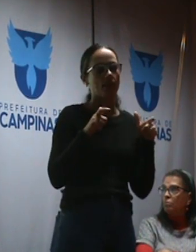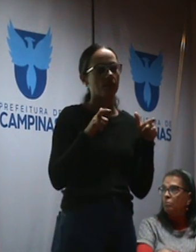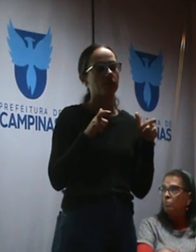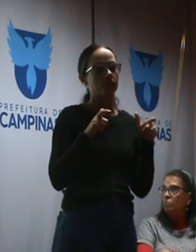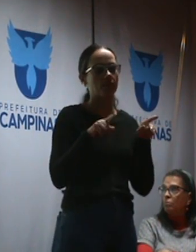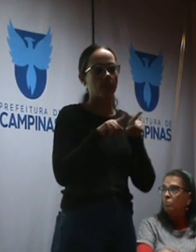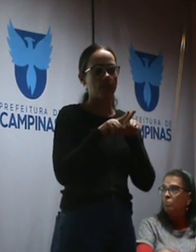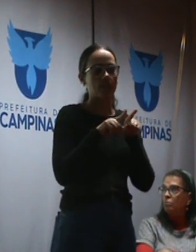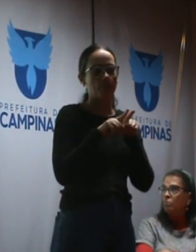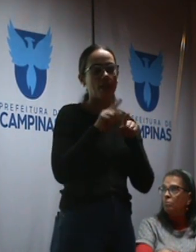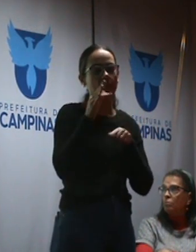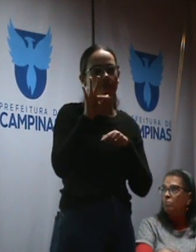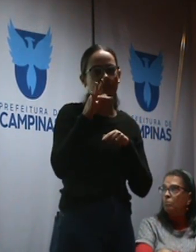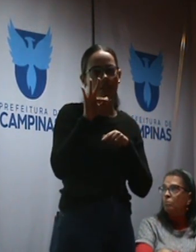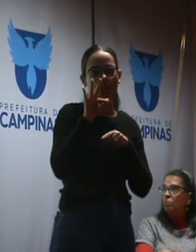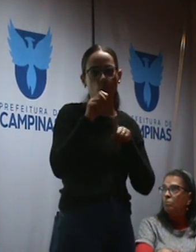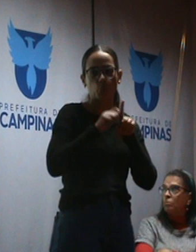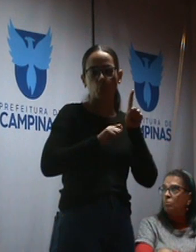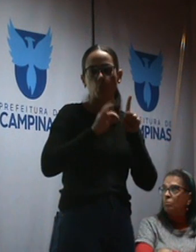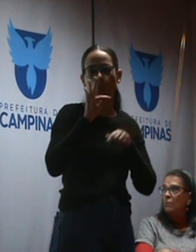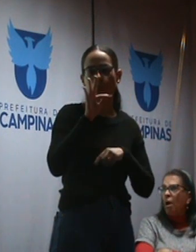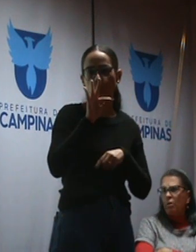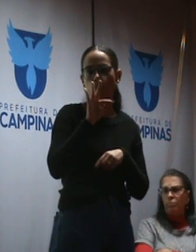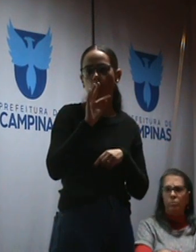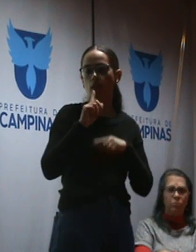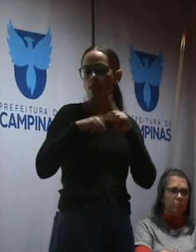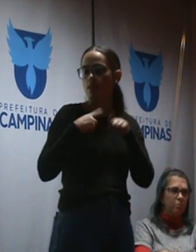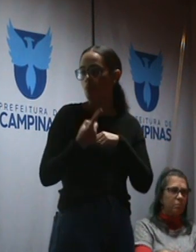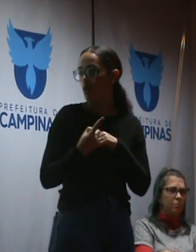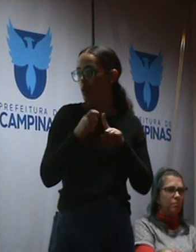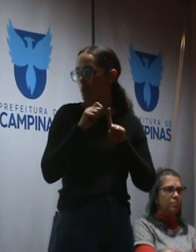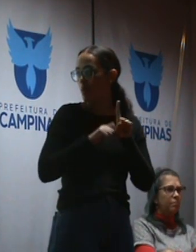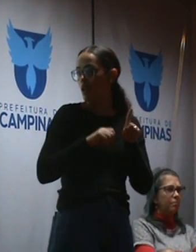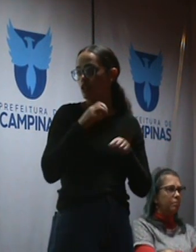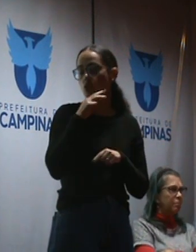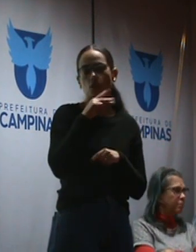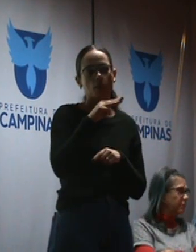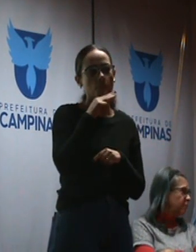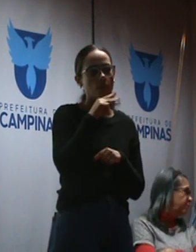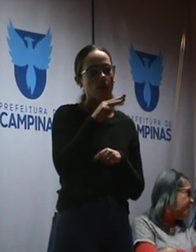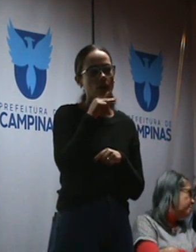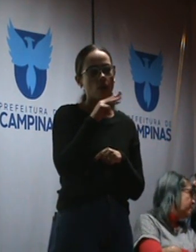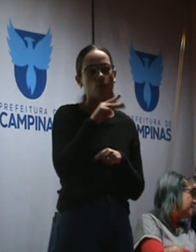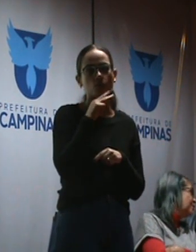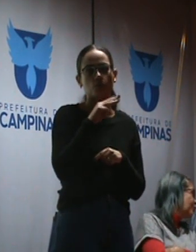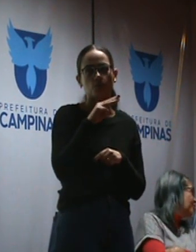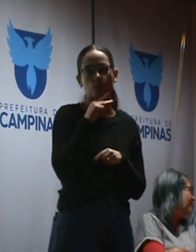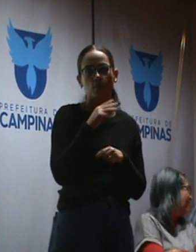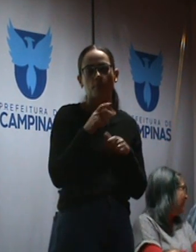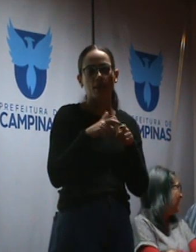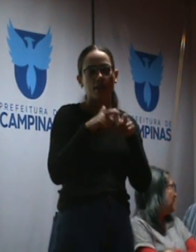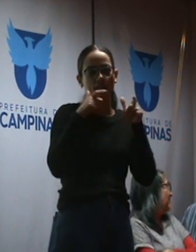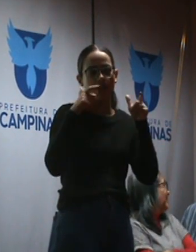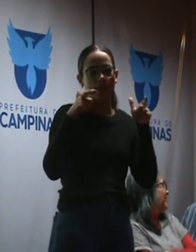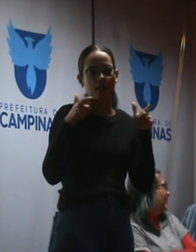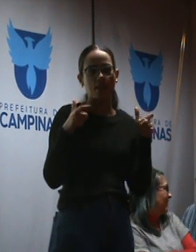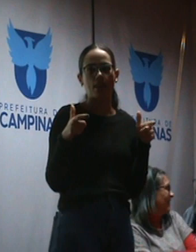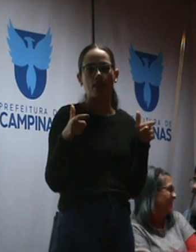começou a aumentar em fevereiro. Para março, o número de casos aumenta também, um pouquinho